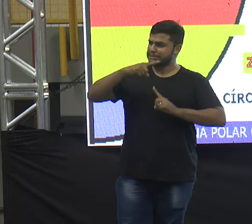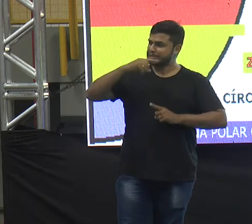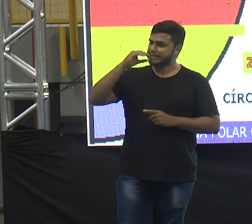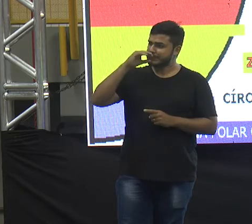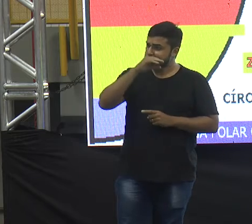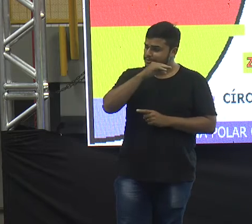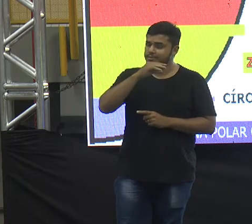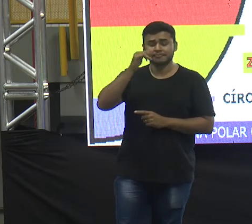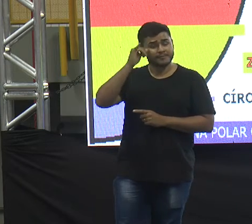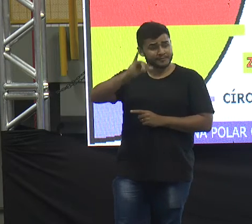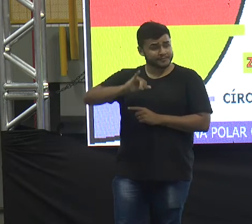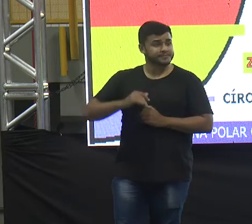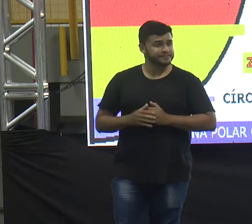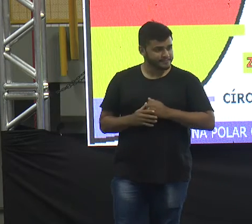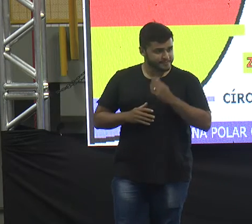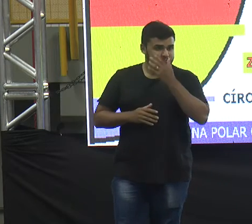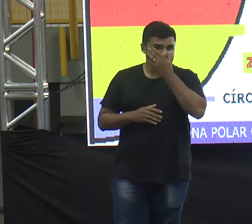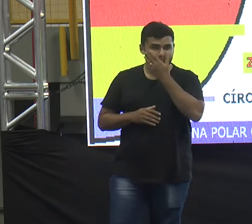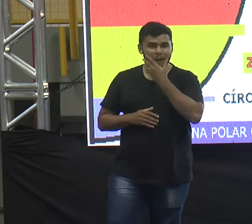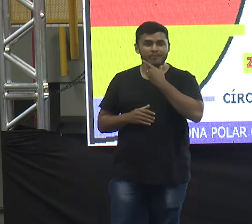ter ouvido falar de uma coisa chamada ilhas de calor.